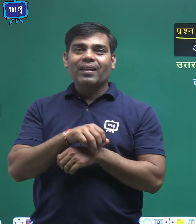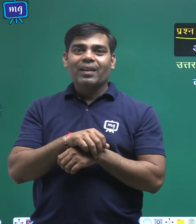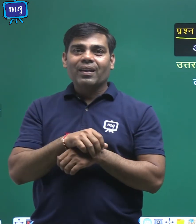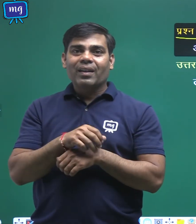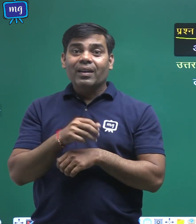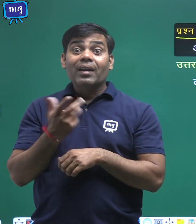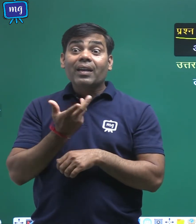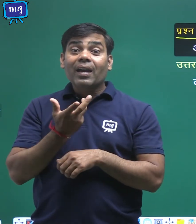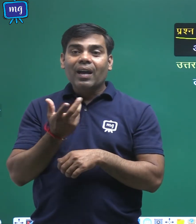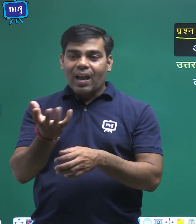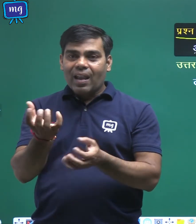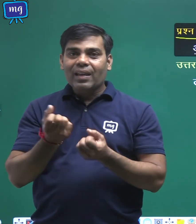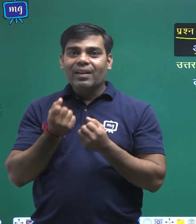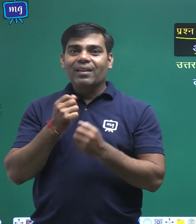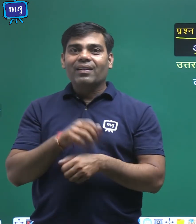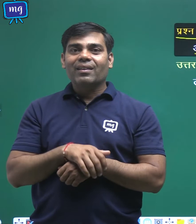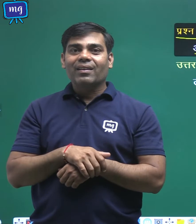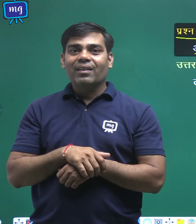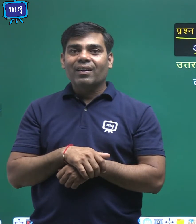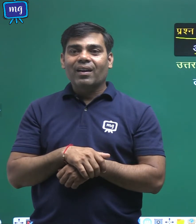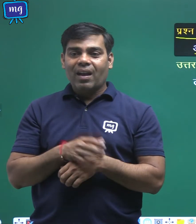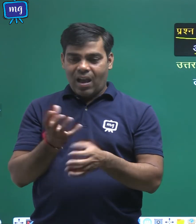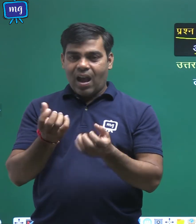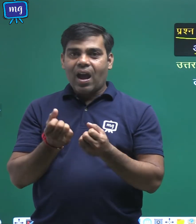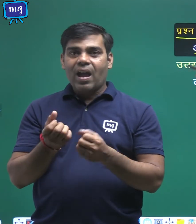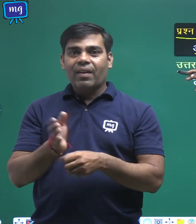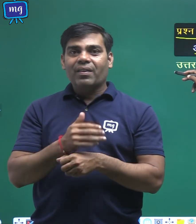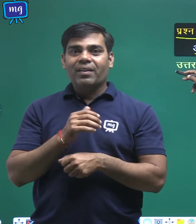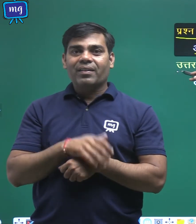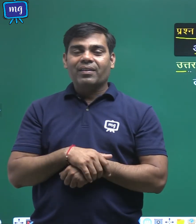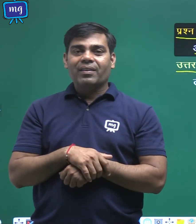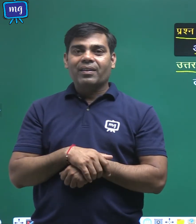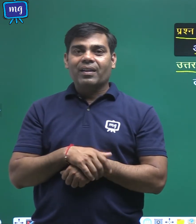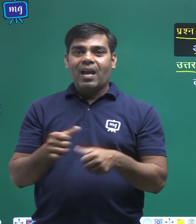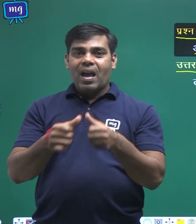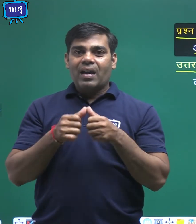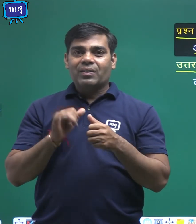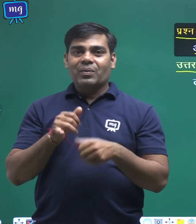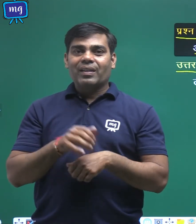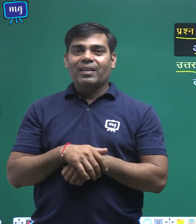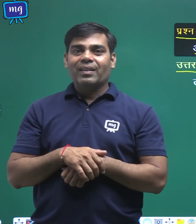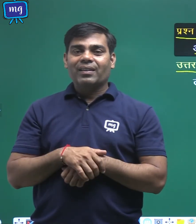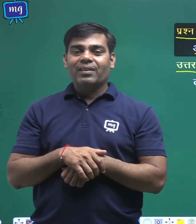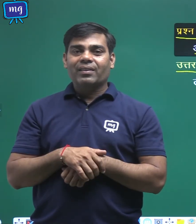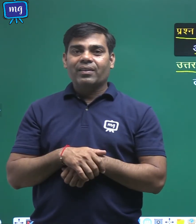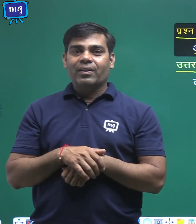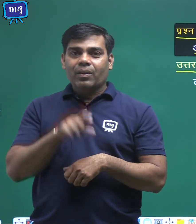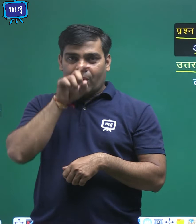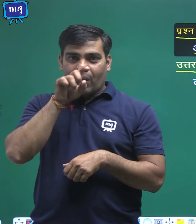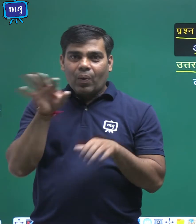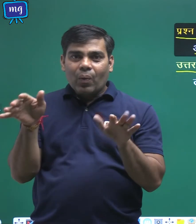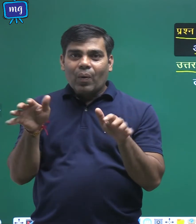क्या लेकर आया था? उत्तर है कौवा